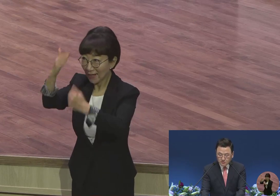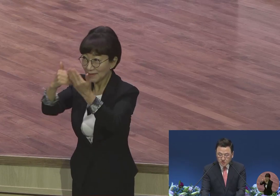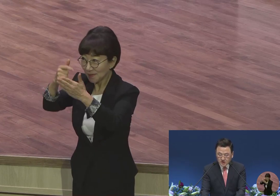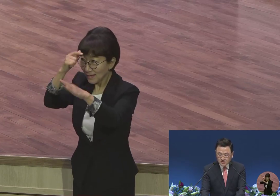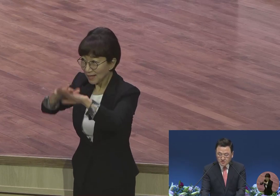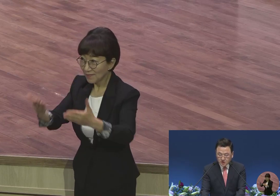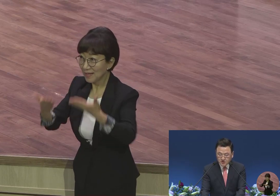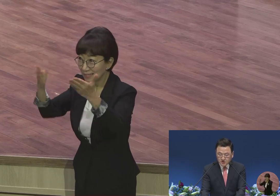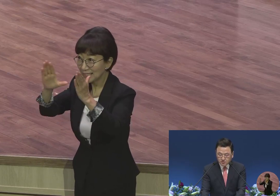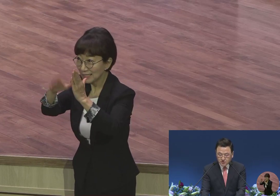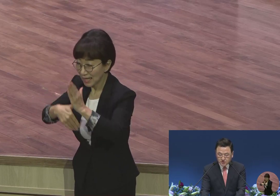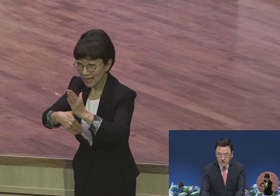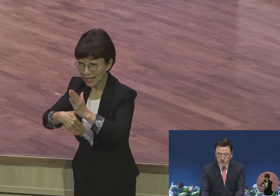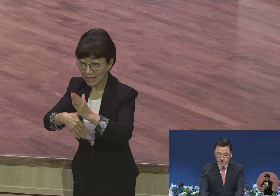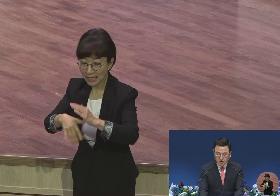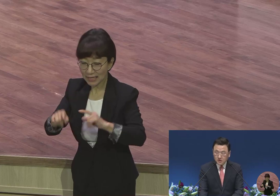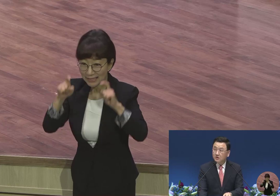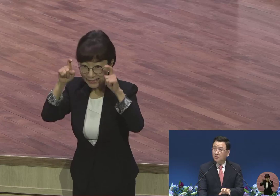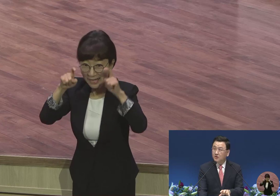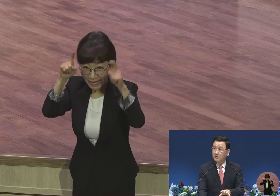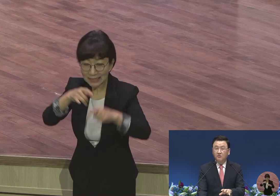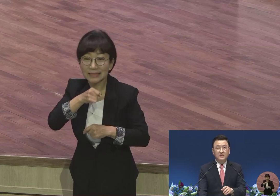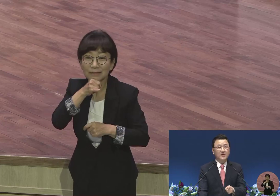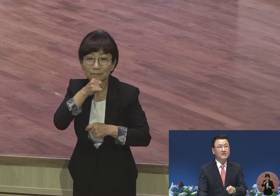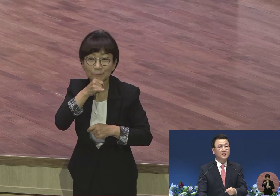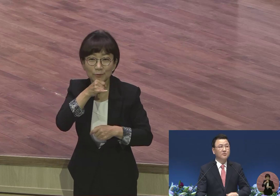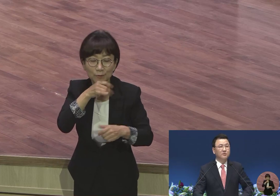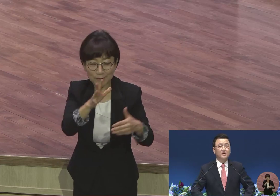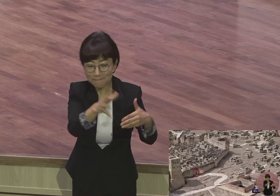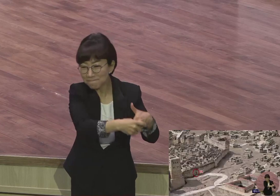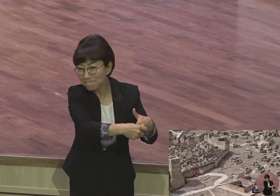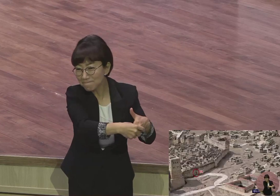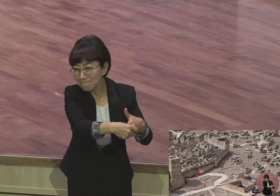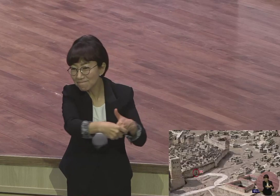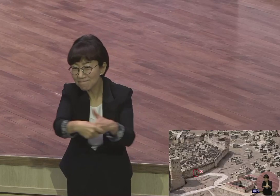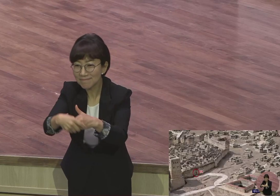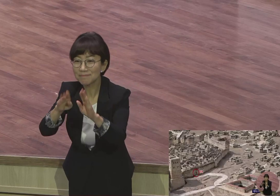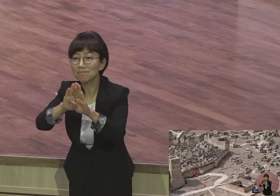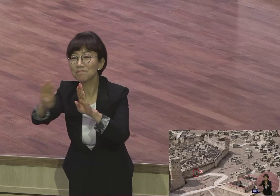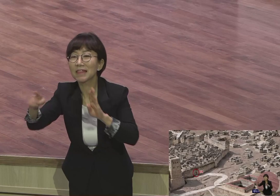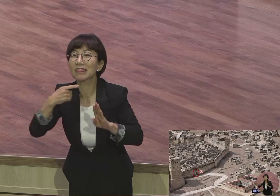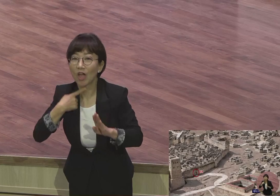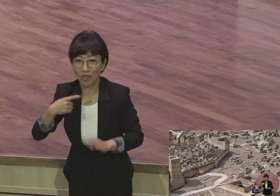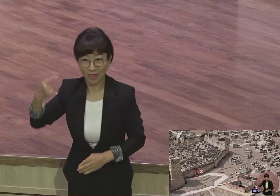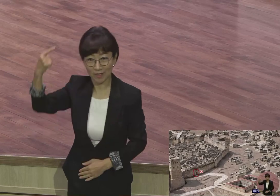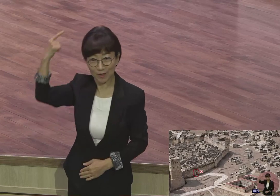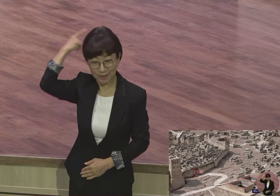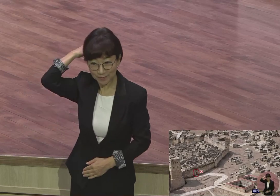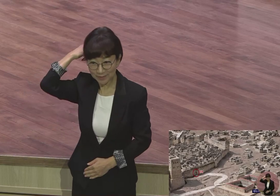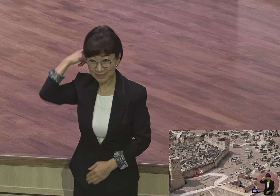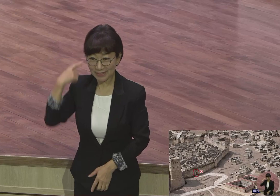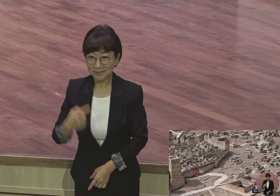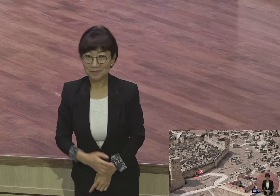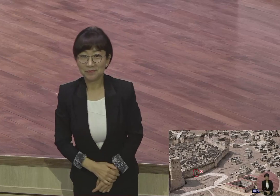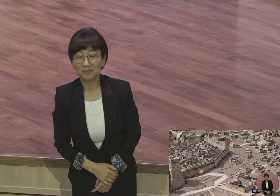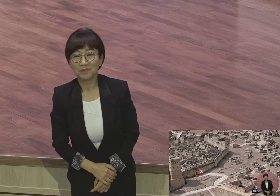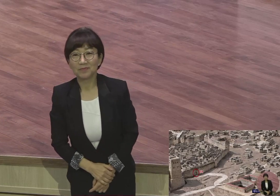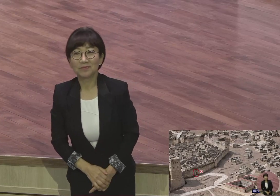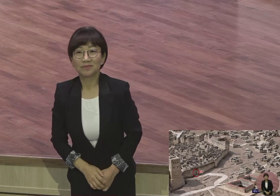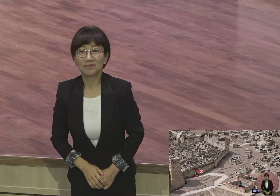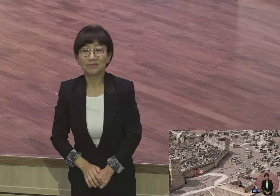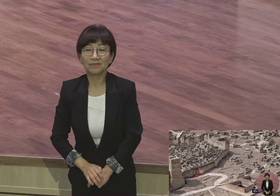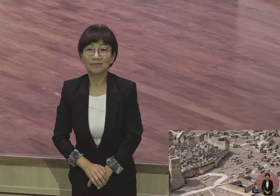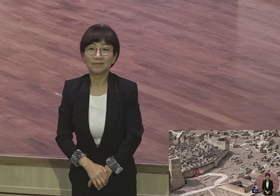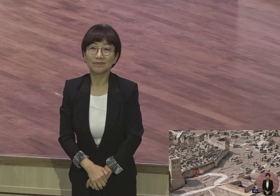해서 양문이라는 별칭이 붙여진 것입니다. 우리 사진 하나 볼까요? 거기 베데스다라는 그 연못 위에